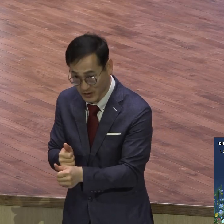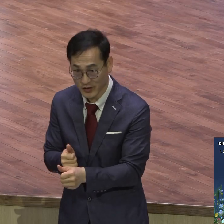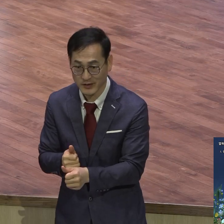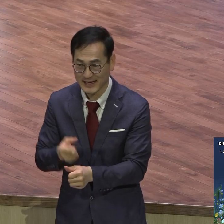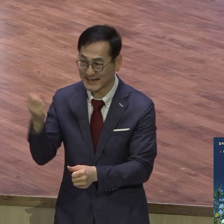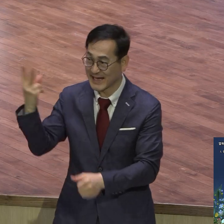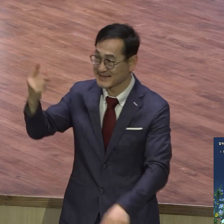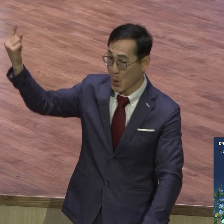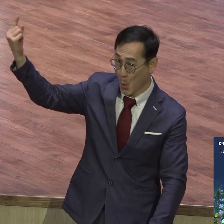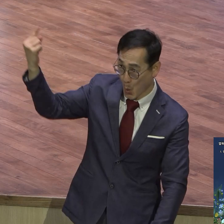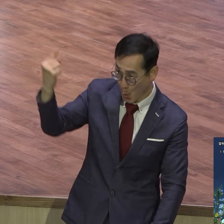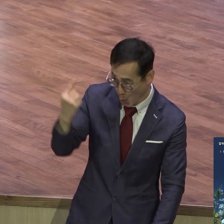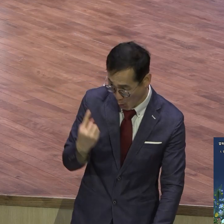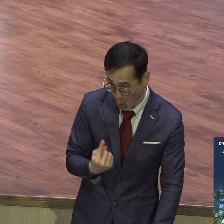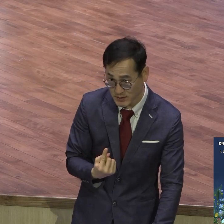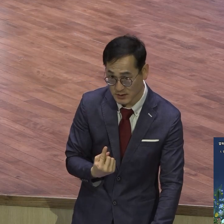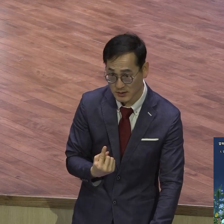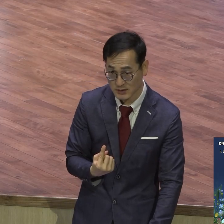안상홍님께